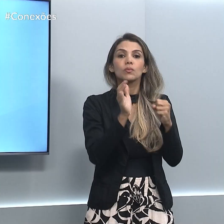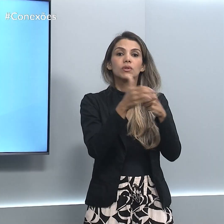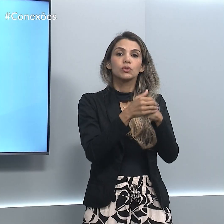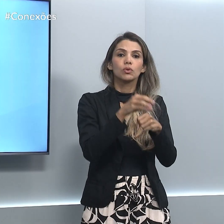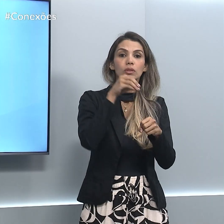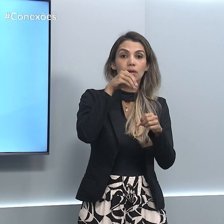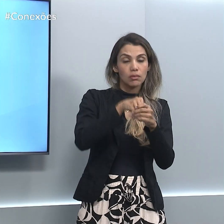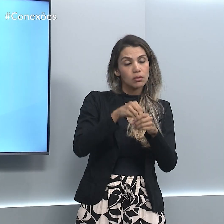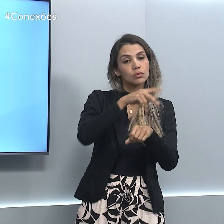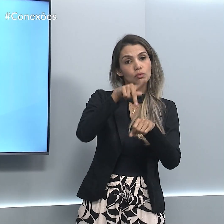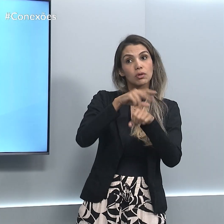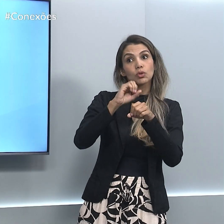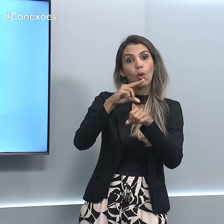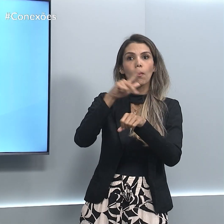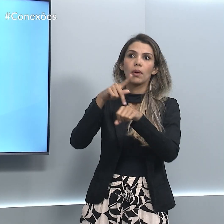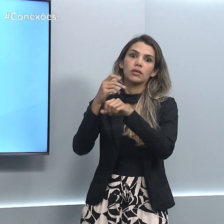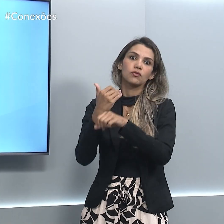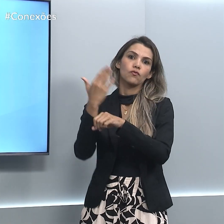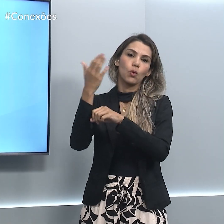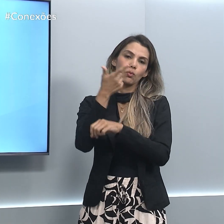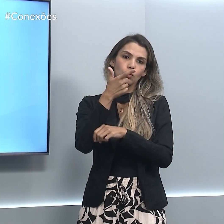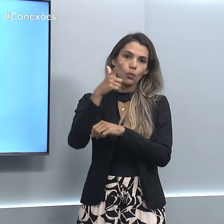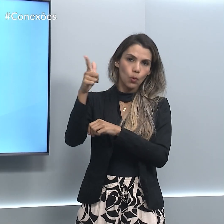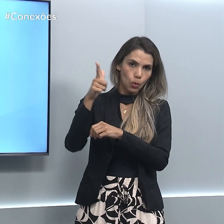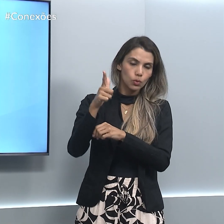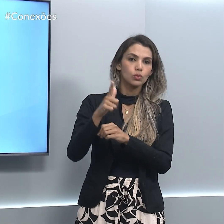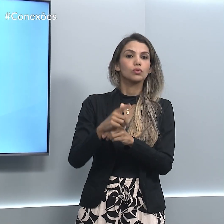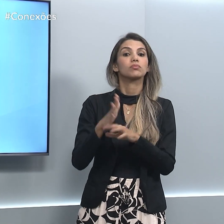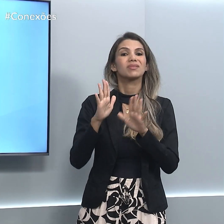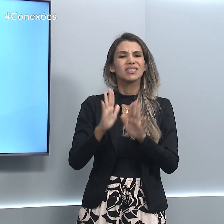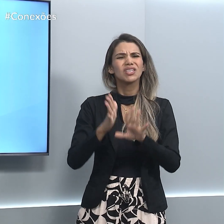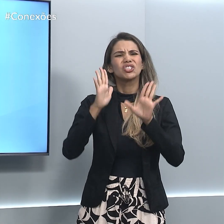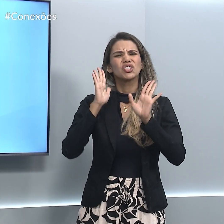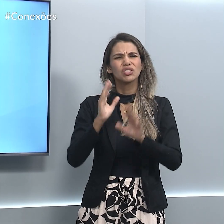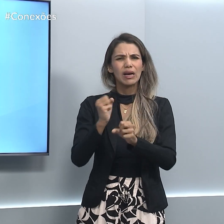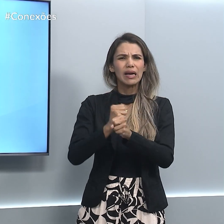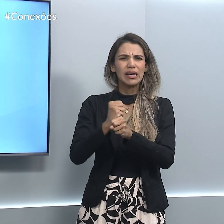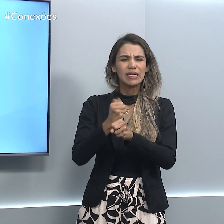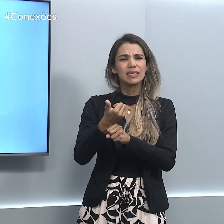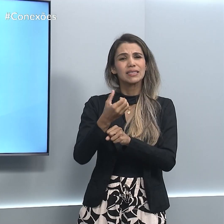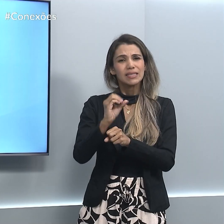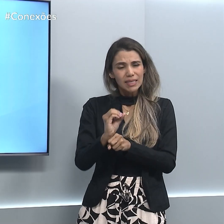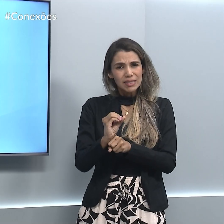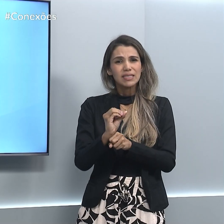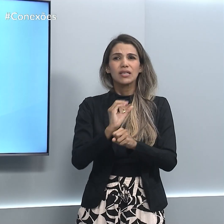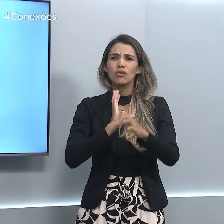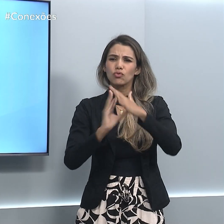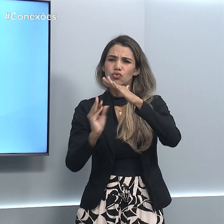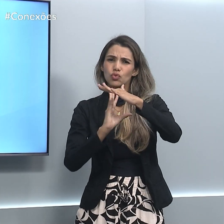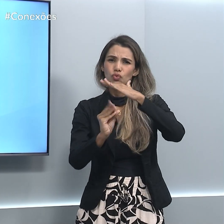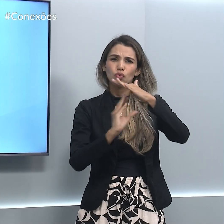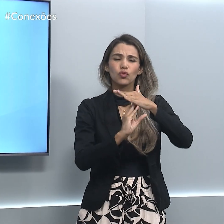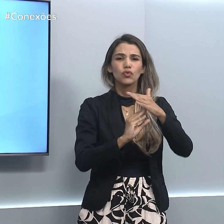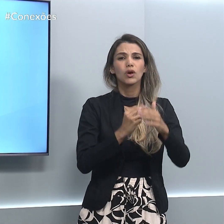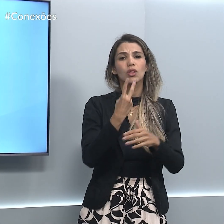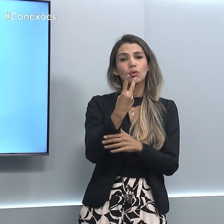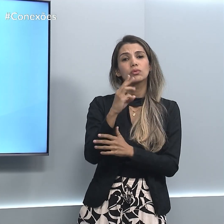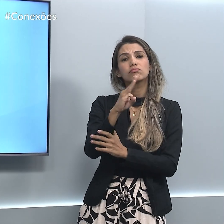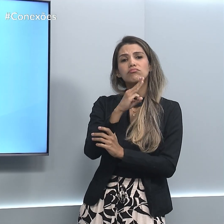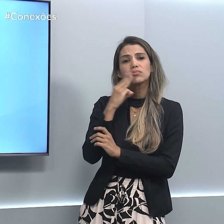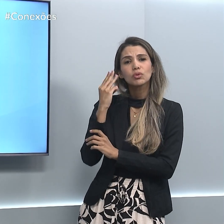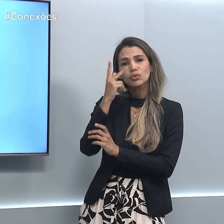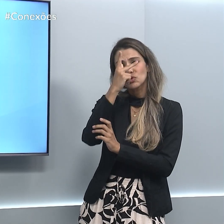fora dele. Um detalhe é que depois de mais de uma década desalojados, quase 2 milhões de